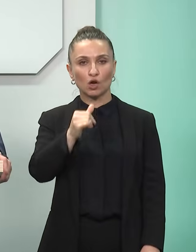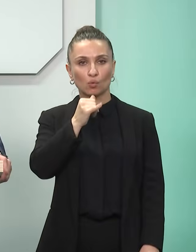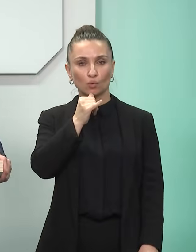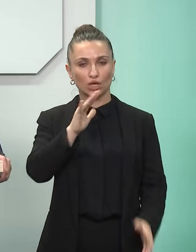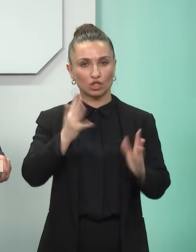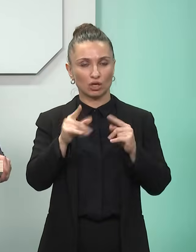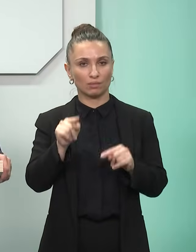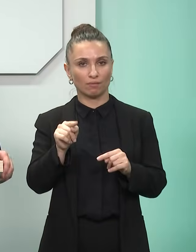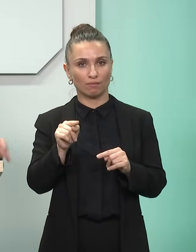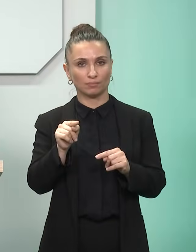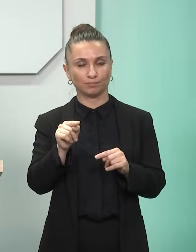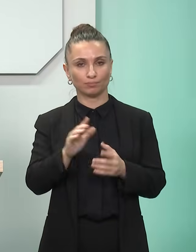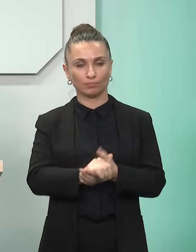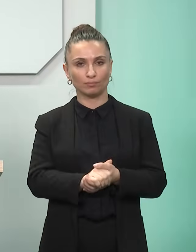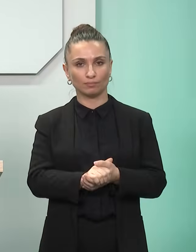ქუთაისის შემთხვევაში